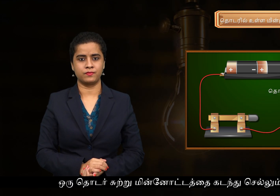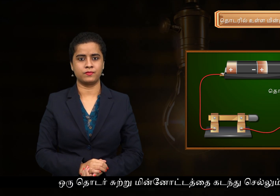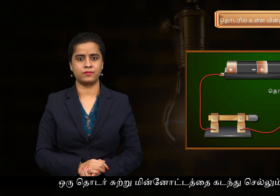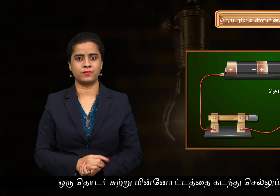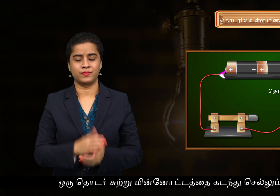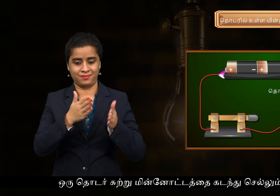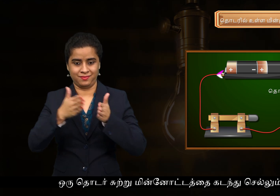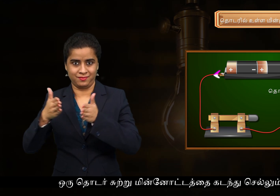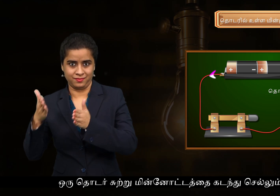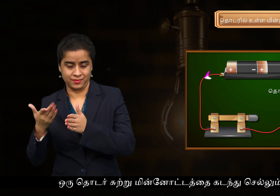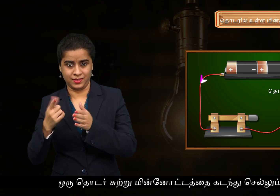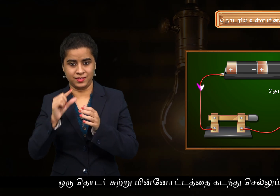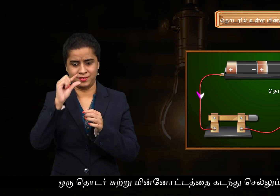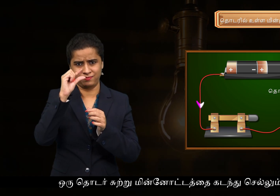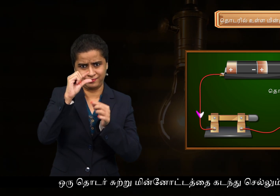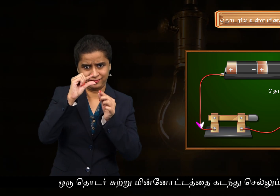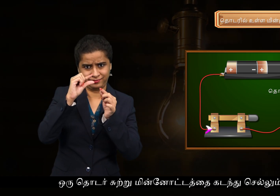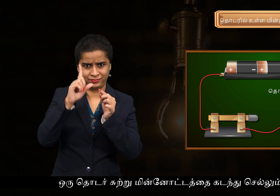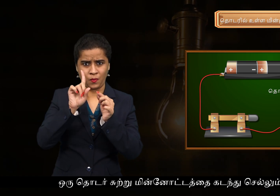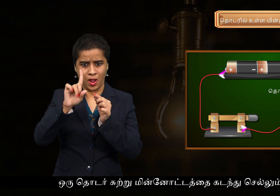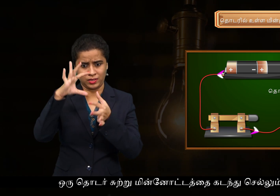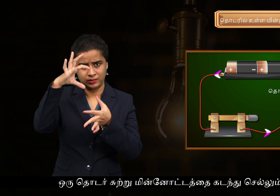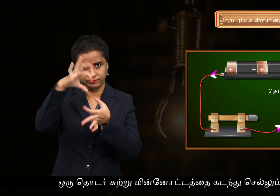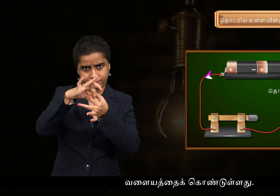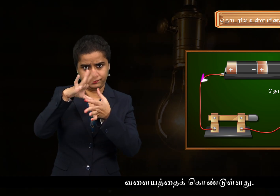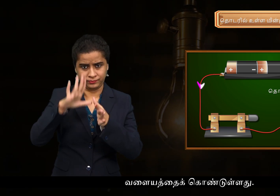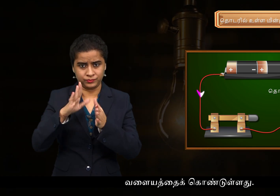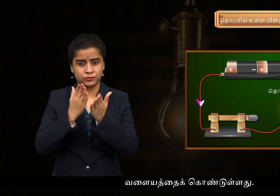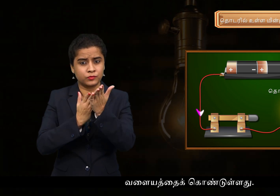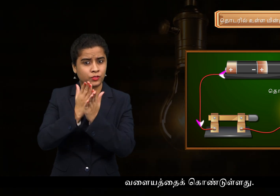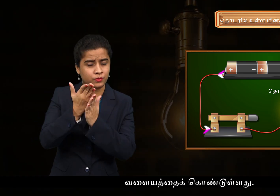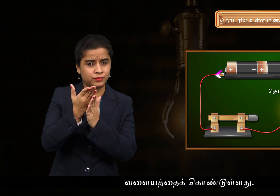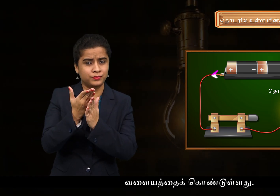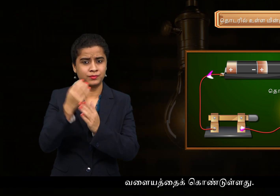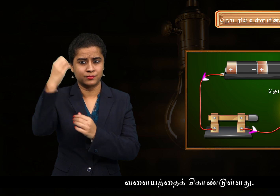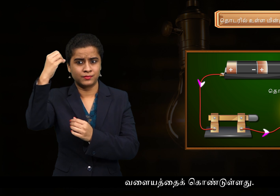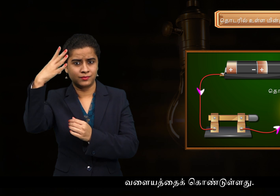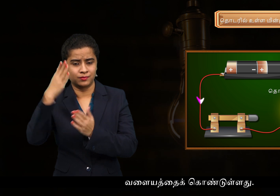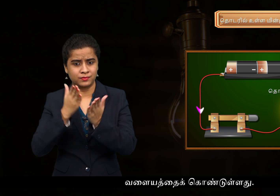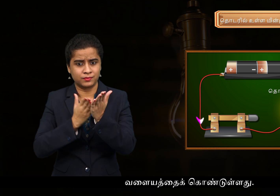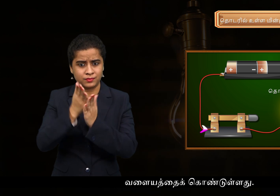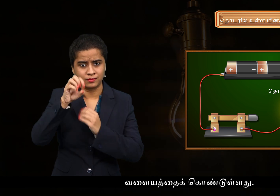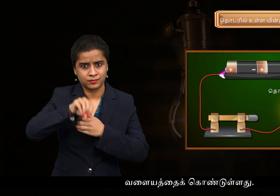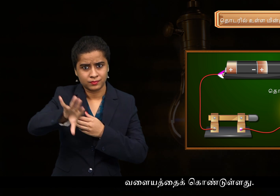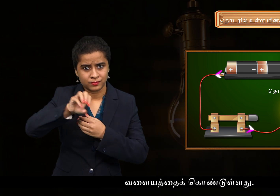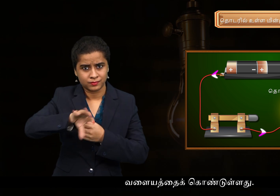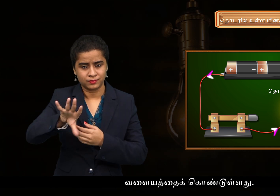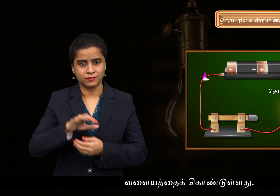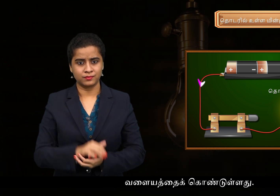ஒரு தொடர் சுற்று மின்னோட்டத்தை கடந்து செல்லும் ஒரே ஒரு வளையத்தை கொண்டுள்ளது.